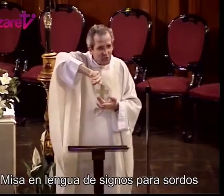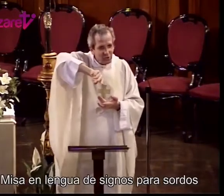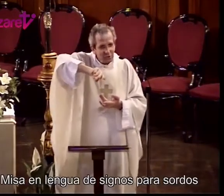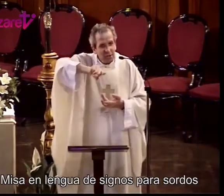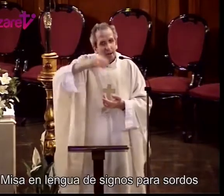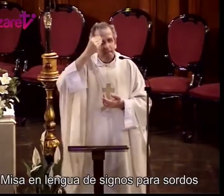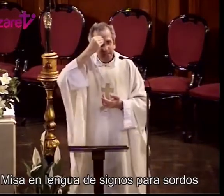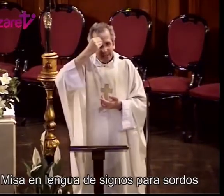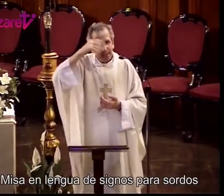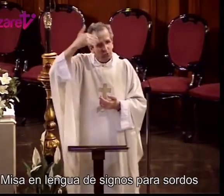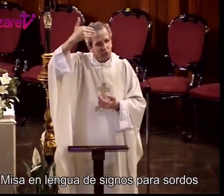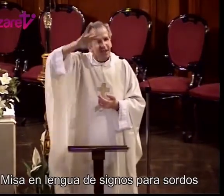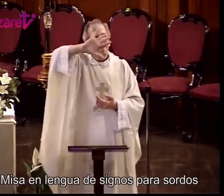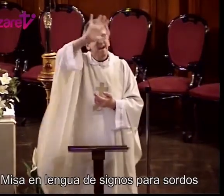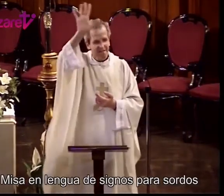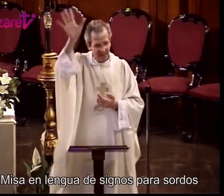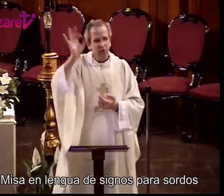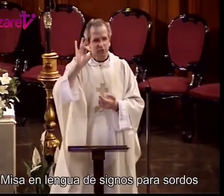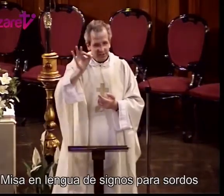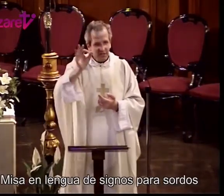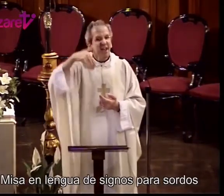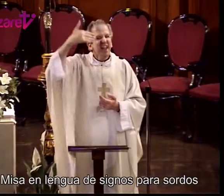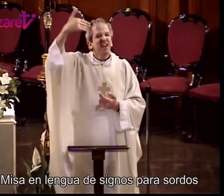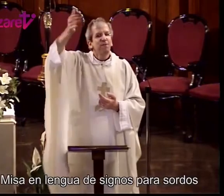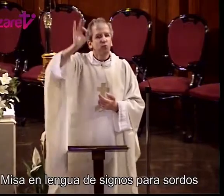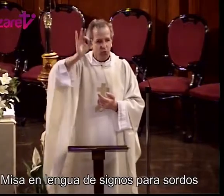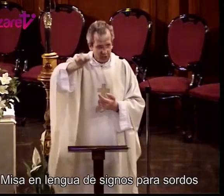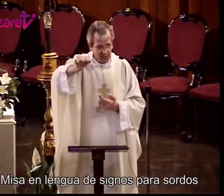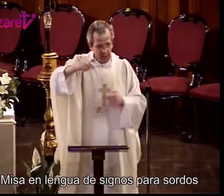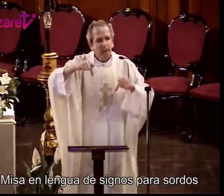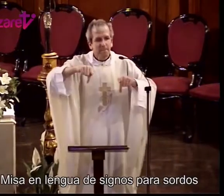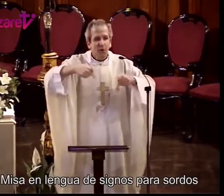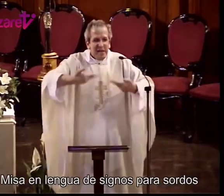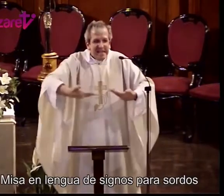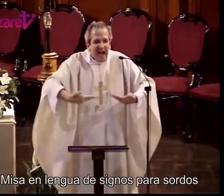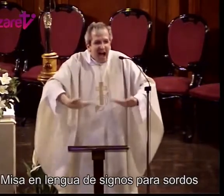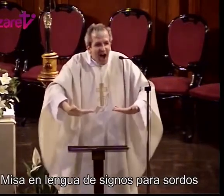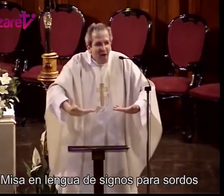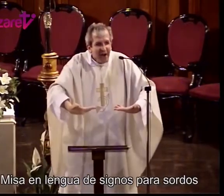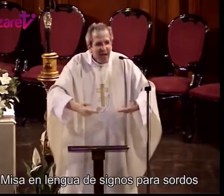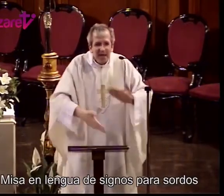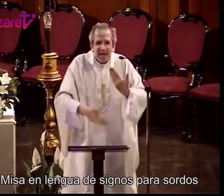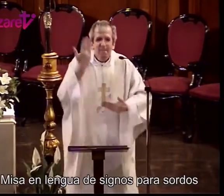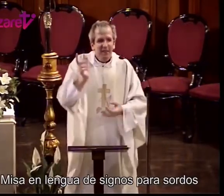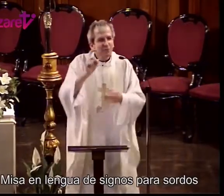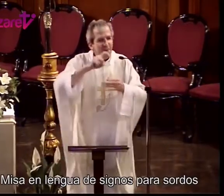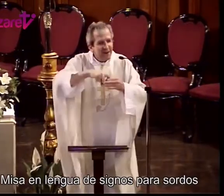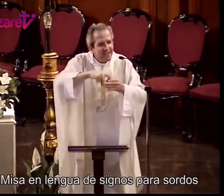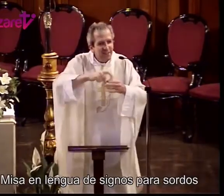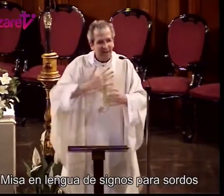nosotros pensemos en el cielo, sí, en el futuro, sí, pero ya ahora empecemos a participar